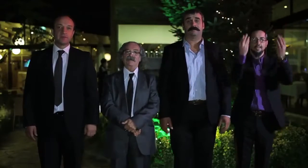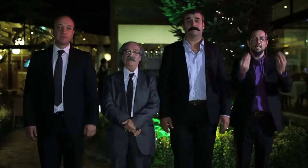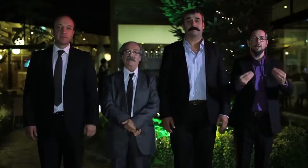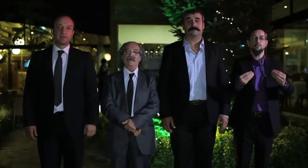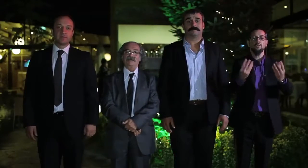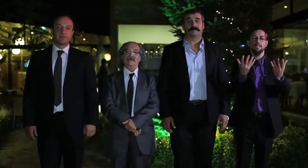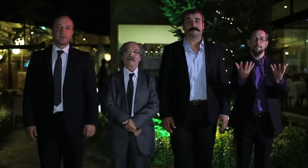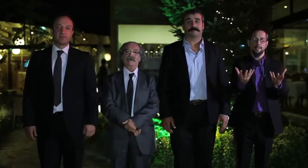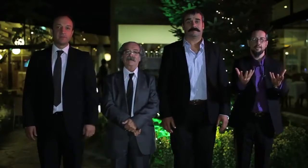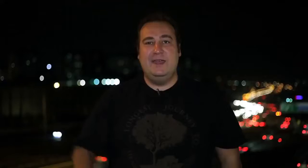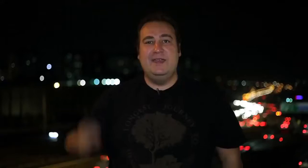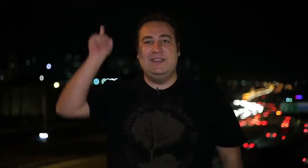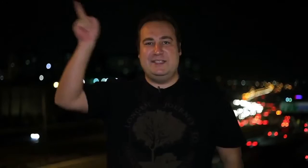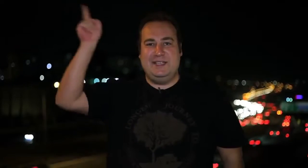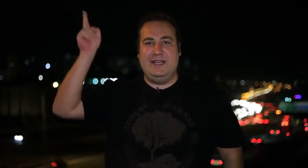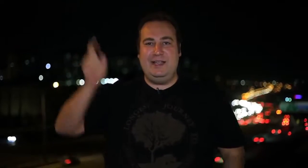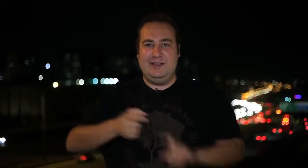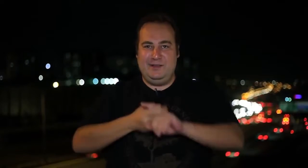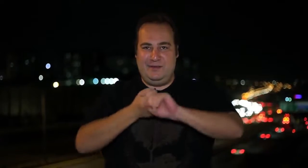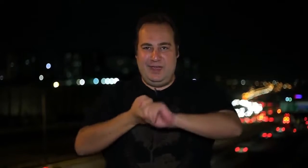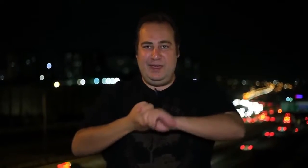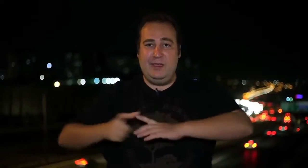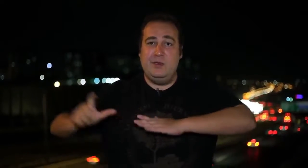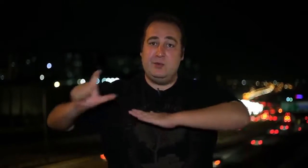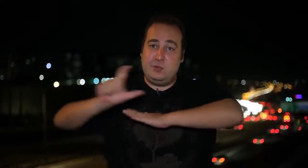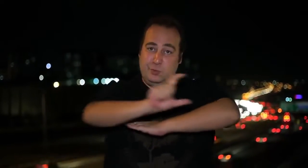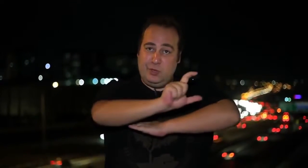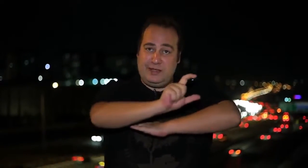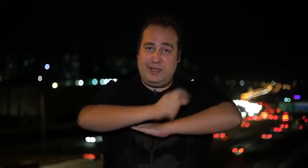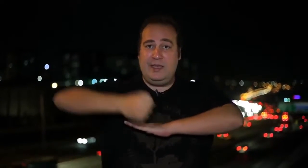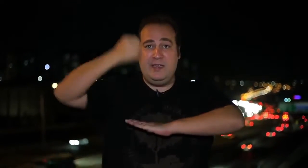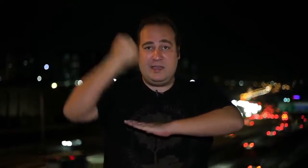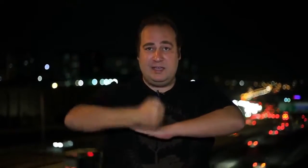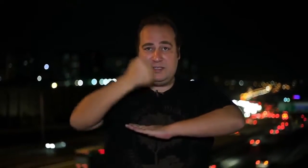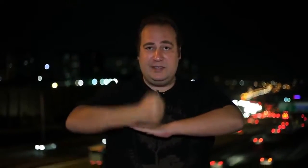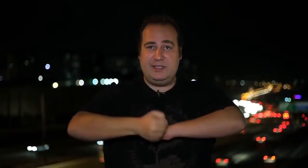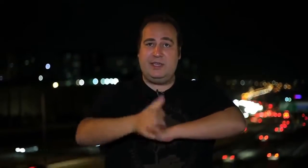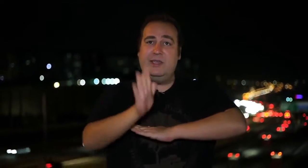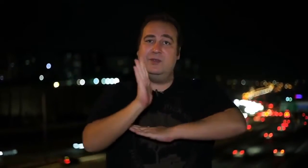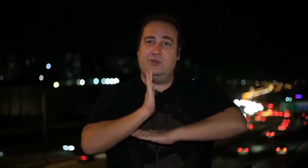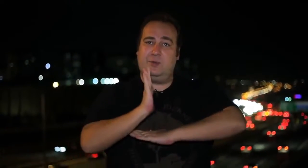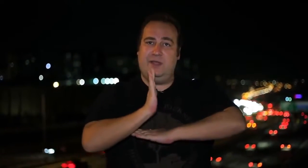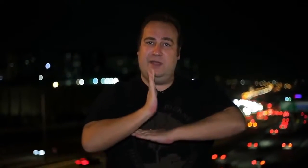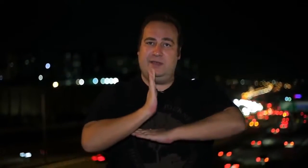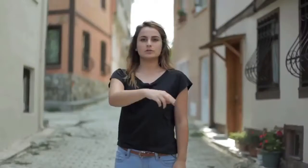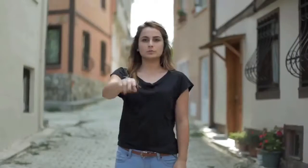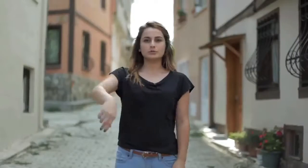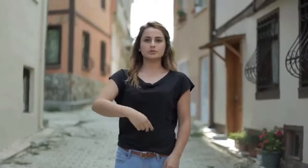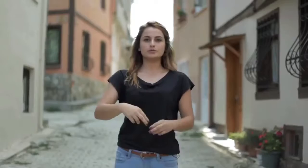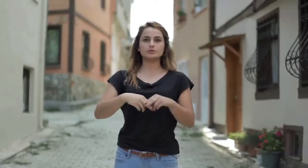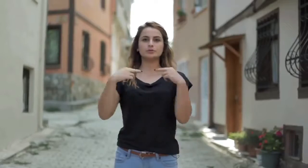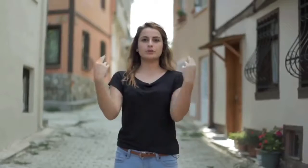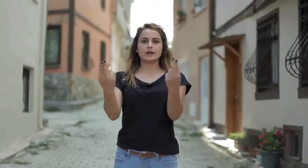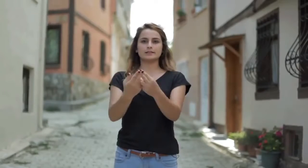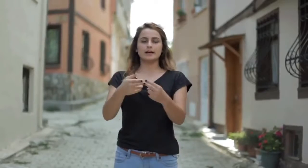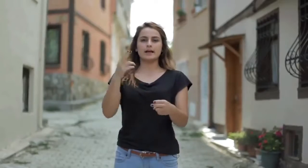Tezahür edebilir. İstiklal ve cumhuriyete kast edecek düşmanlar. Bütün dünyada